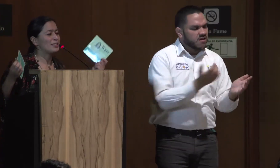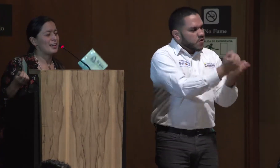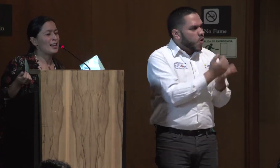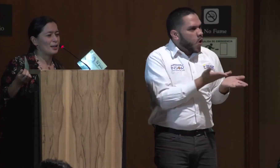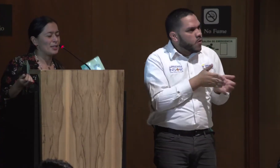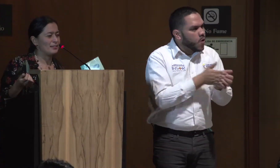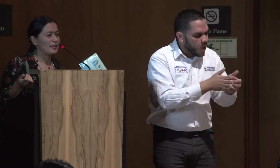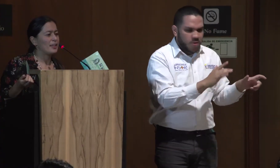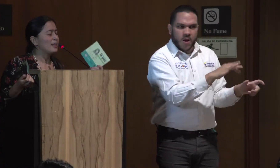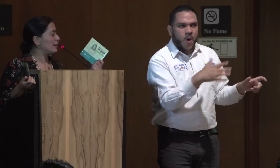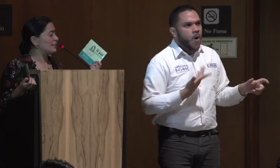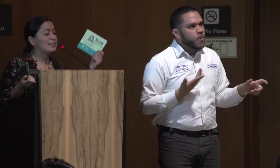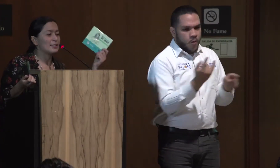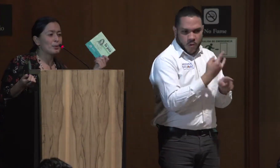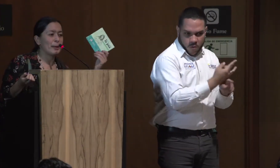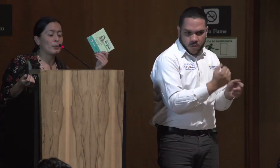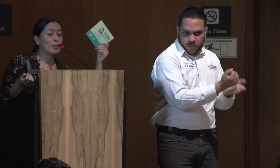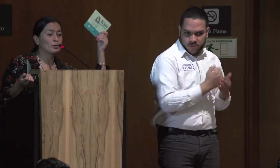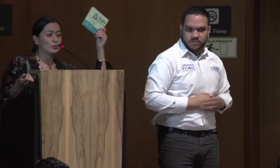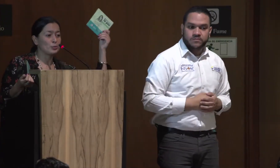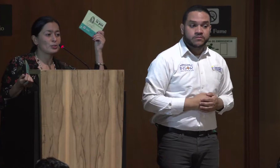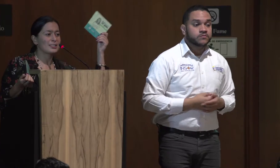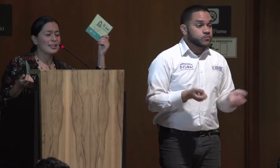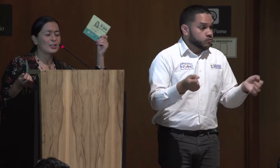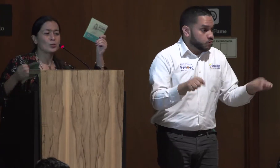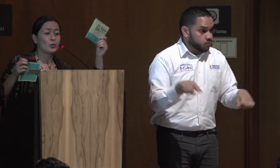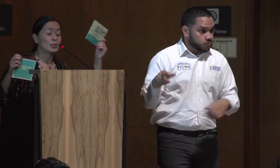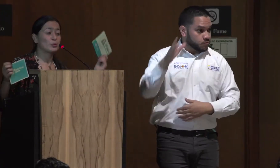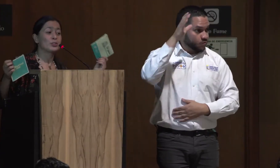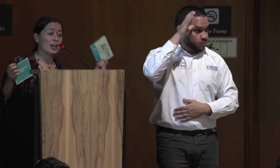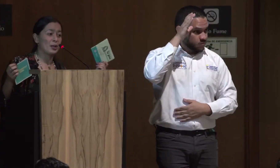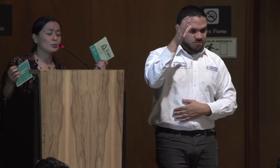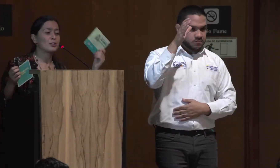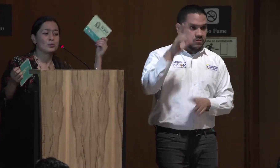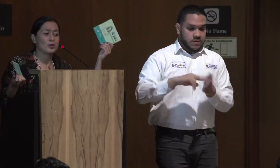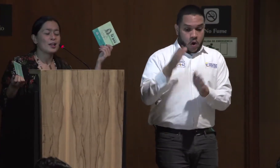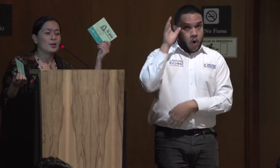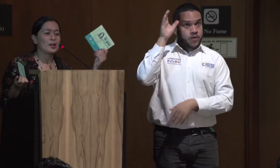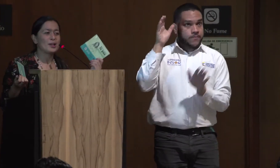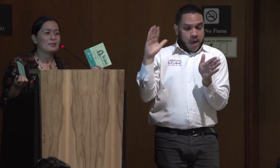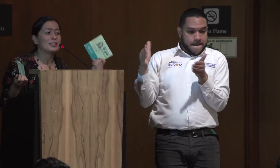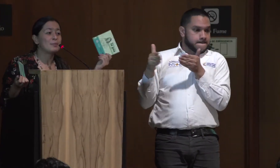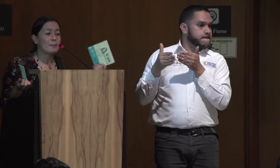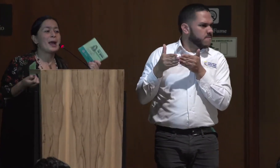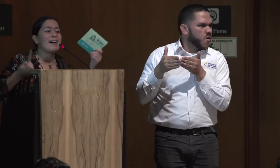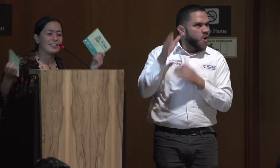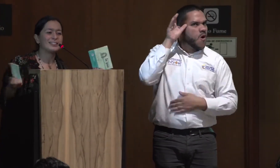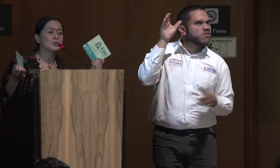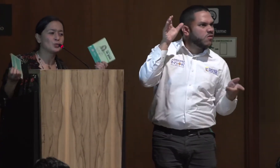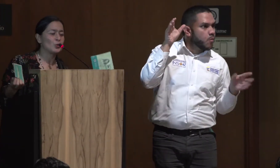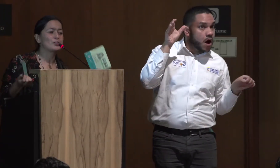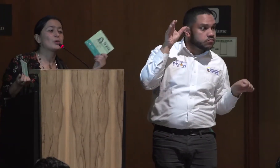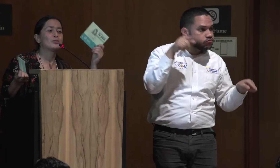cómo utilizar la herramienta. Se dice, por ejemplo, que los conceptos que están aquí no son conceptos cerrados, que esto sirve para